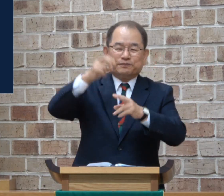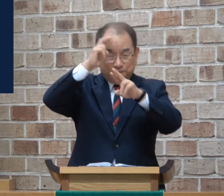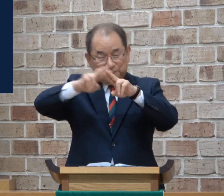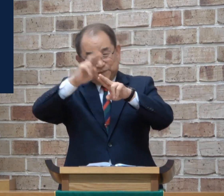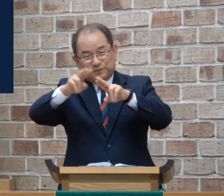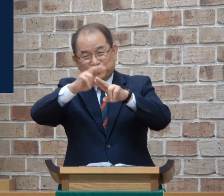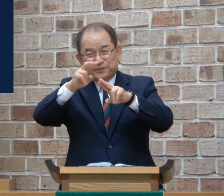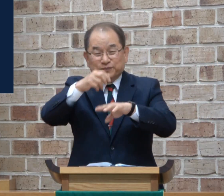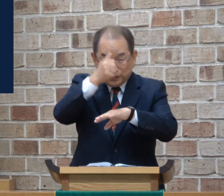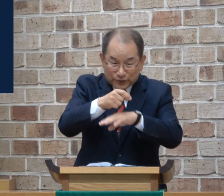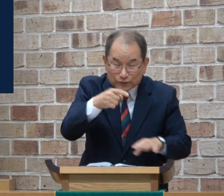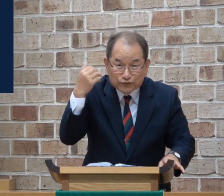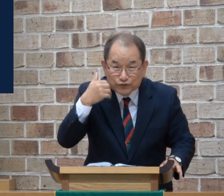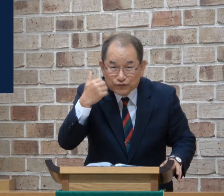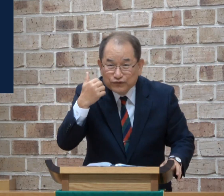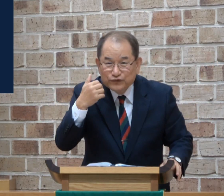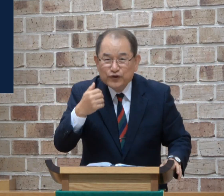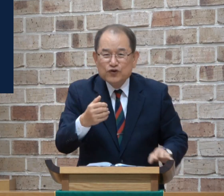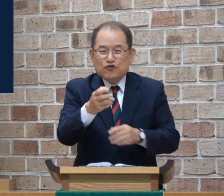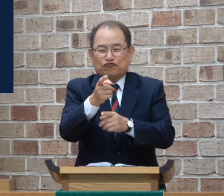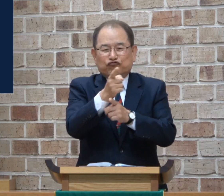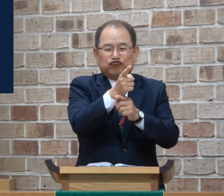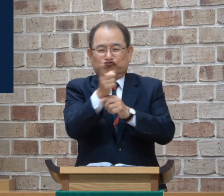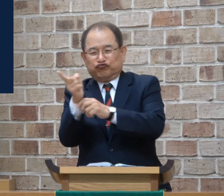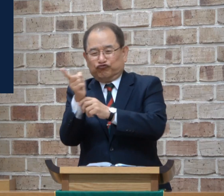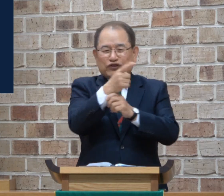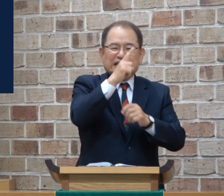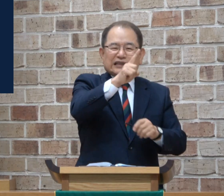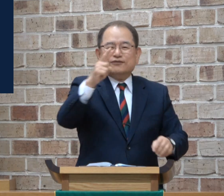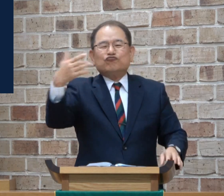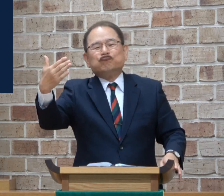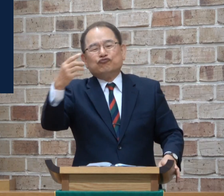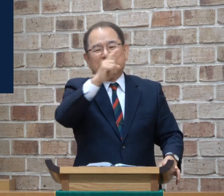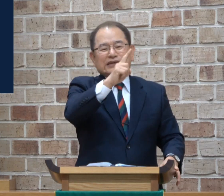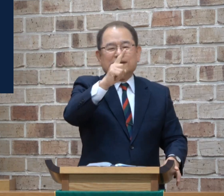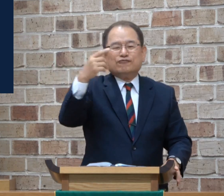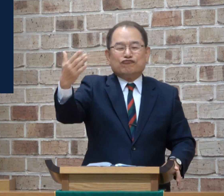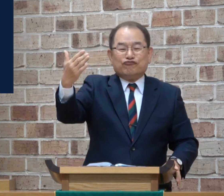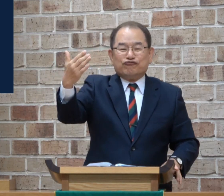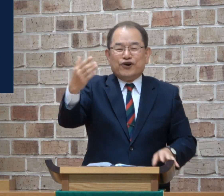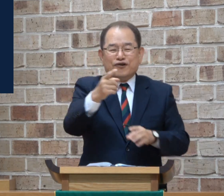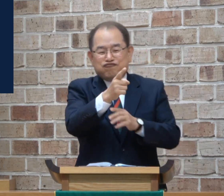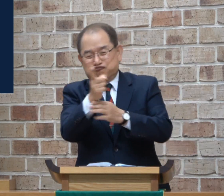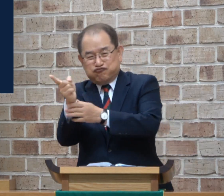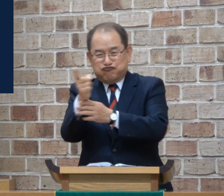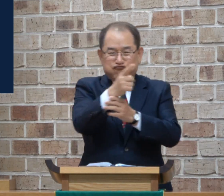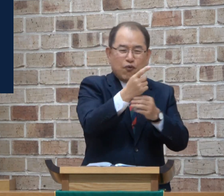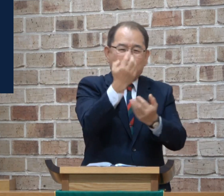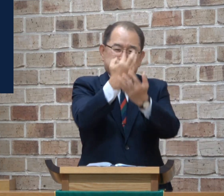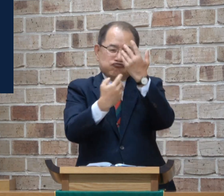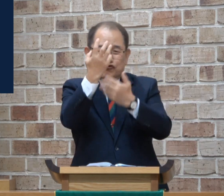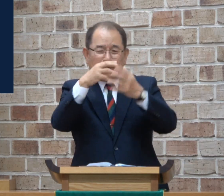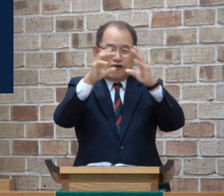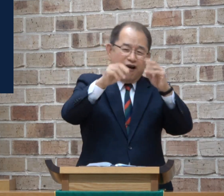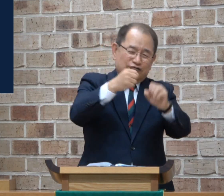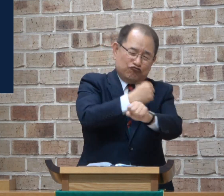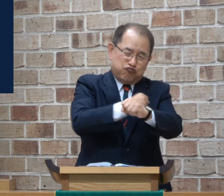하는데 119 일을 한다고 이야기하는 것입니다. 그래서 너무 수고가